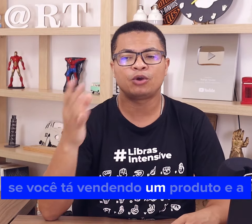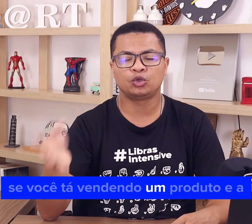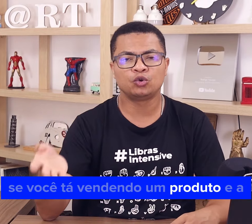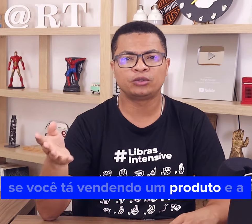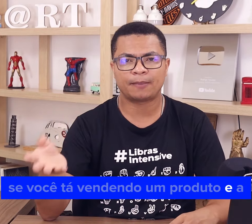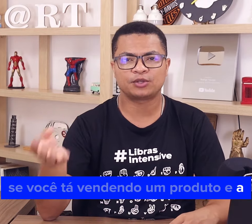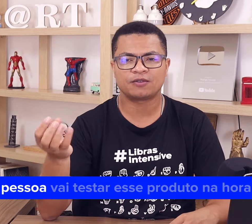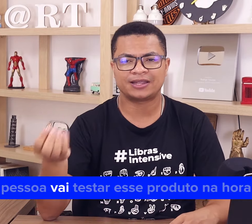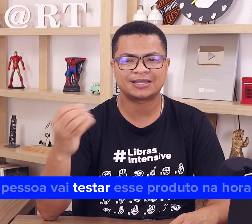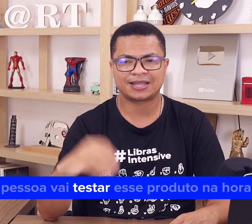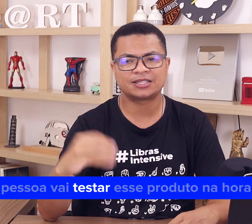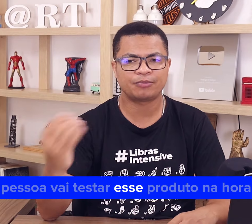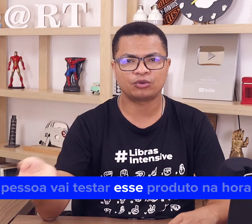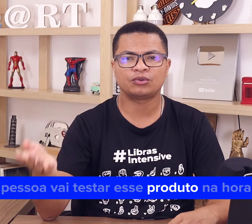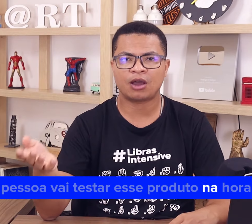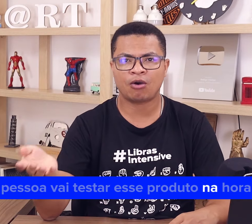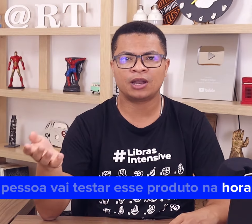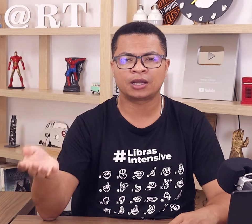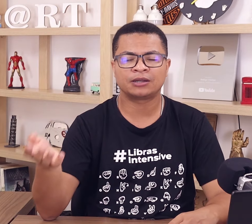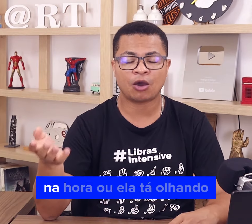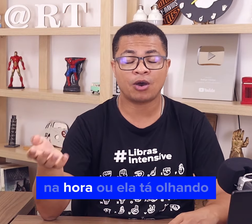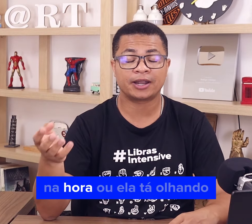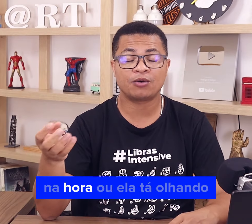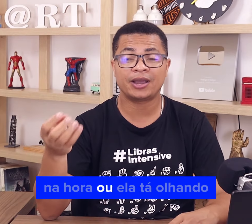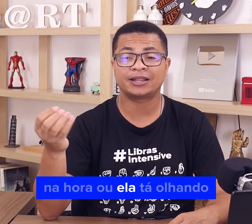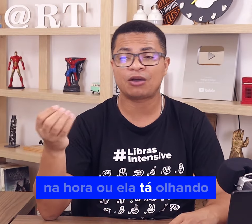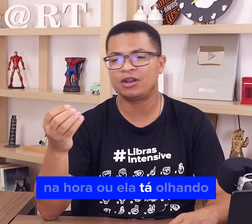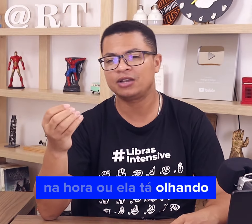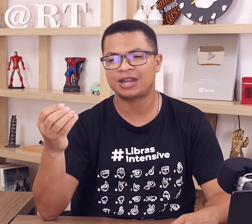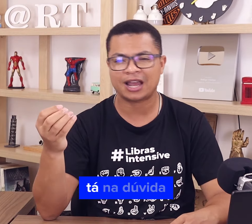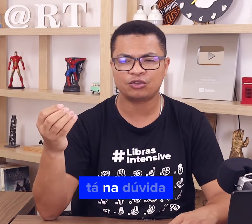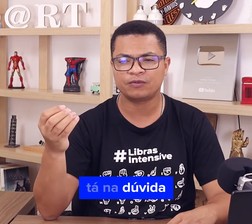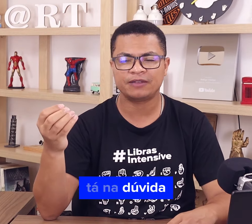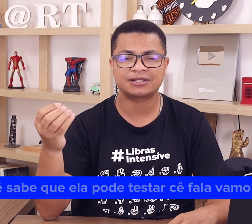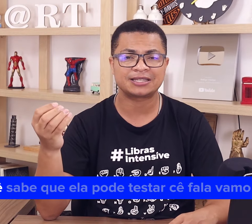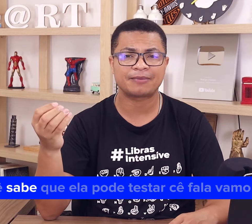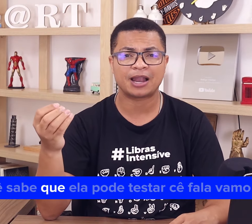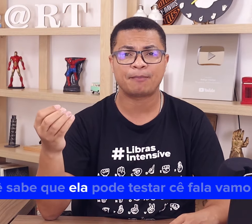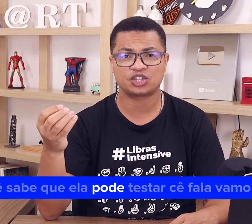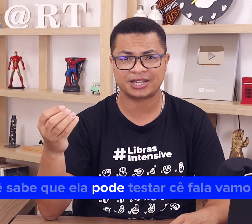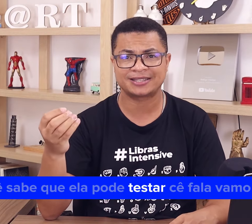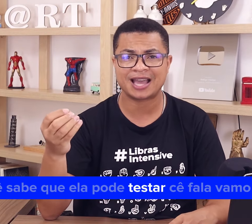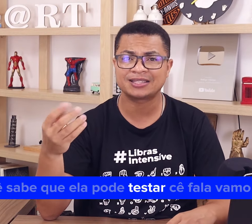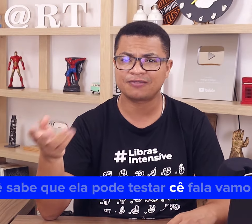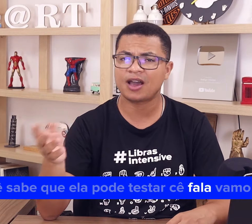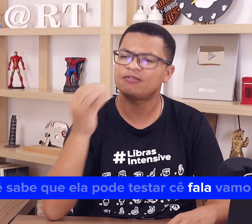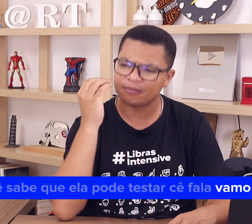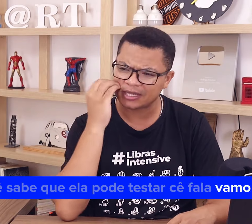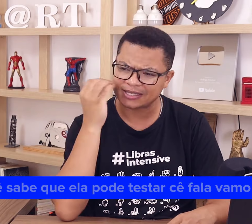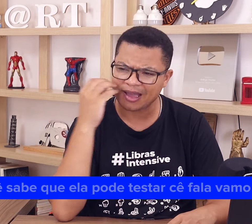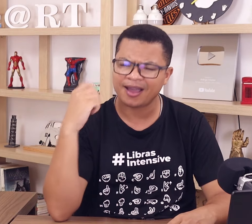um produto e a pessoa vai testar esse produto na hora, ou ela tá olhando, tá na dúvida e você sabe que ela pode testar, você fala, vamos testar.